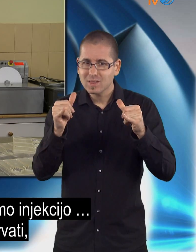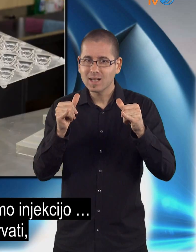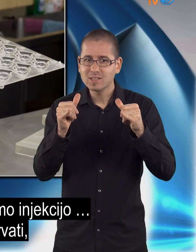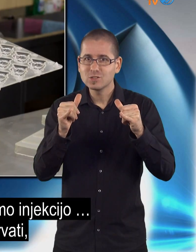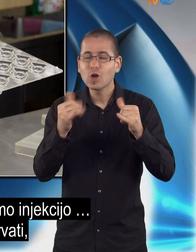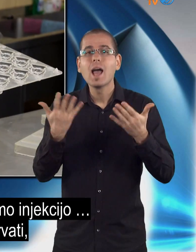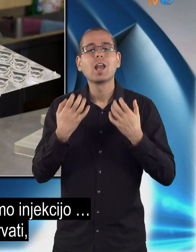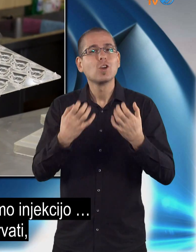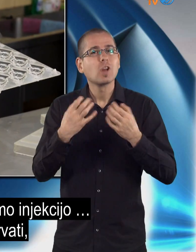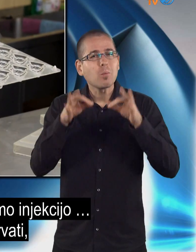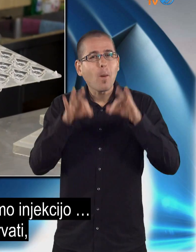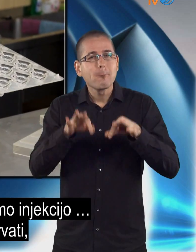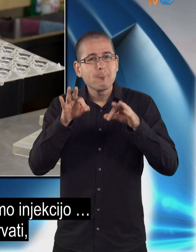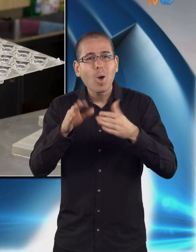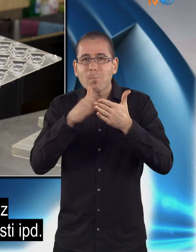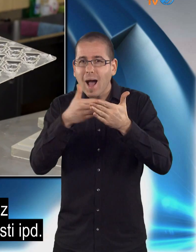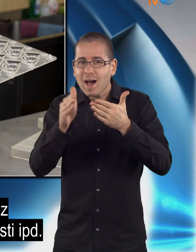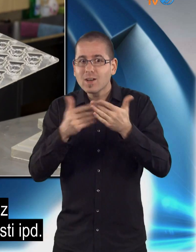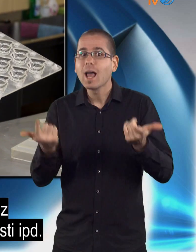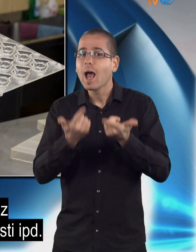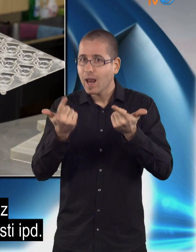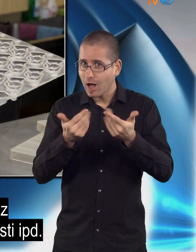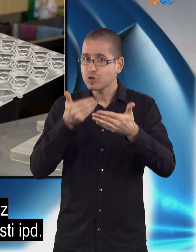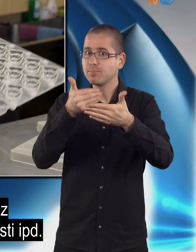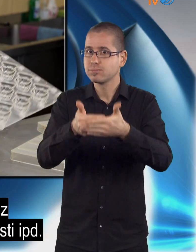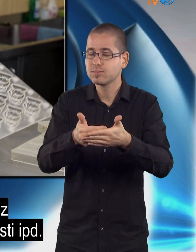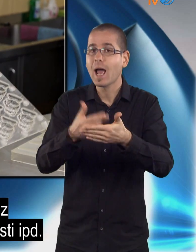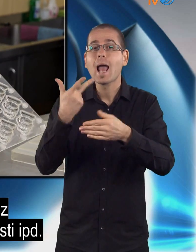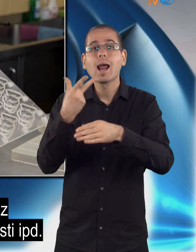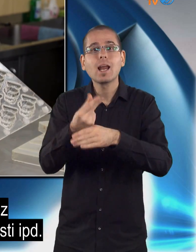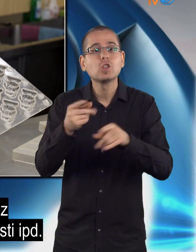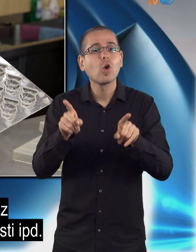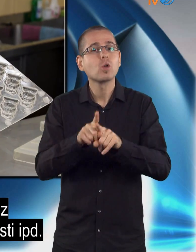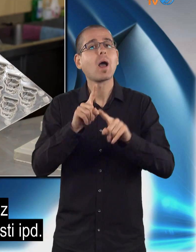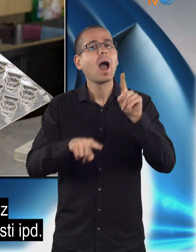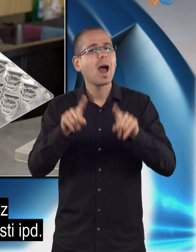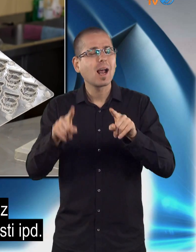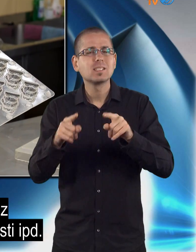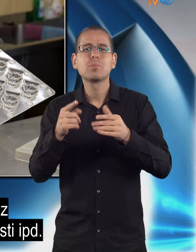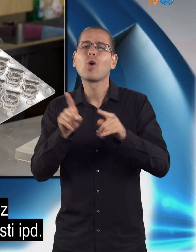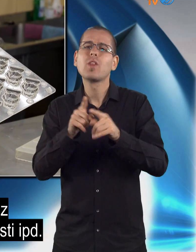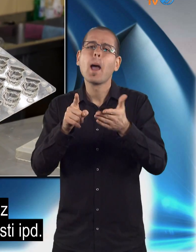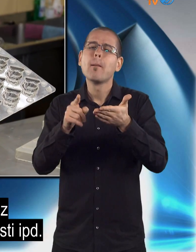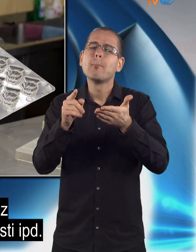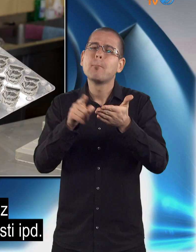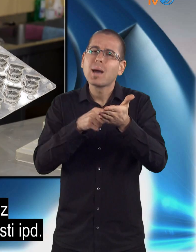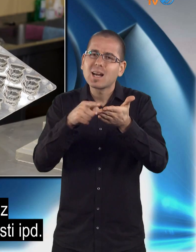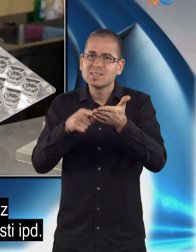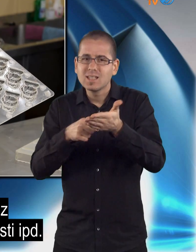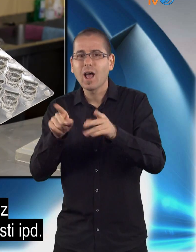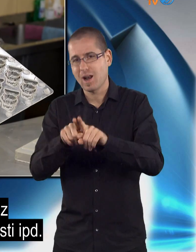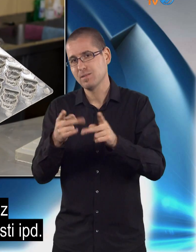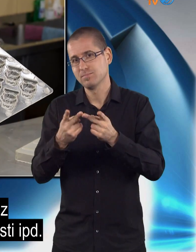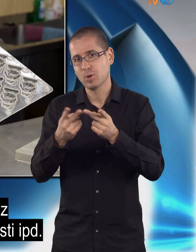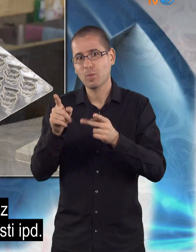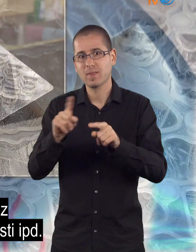modelček, kjer želimo pobarvati, lažje pridemo z injekcijo, kot pa z raznimi prsti ali na tak